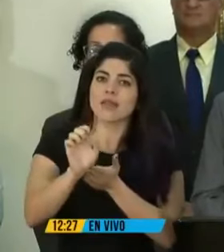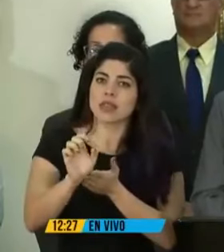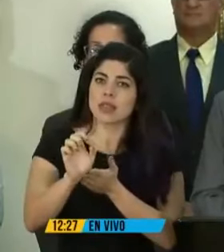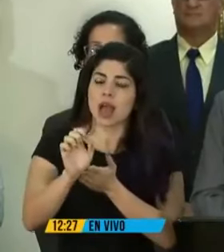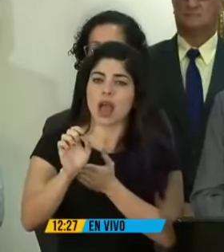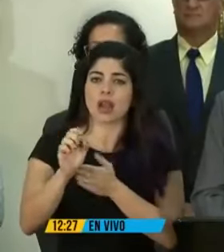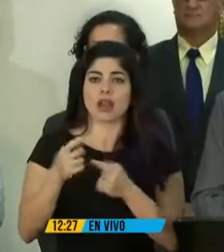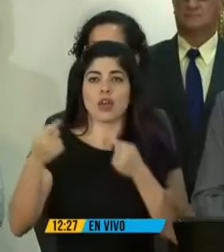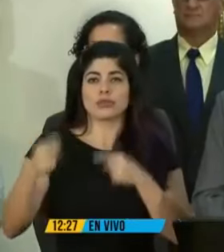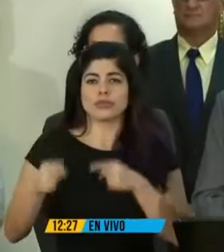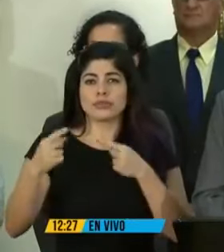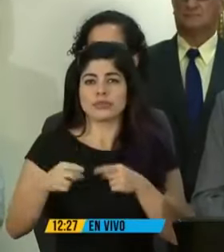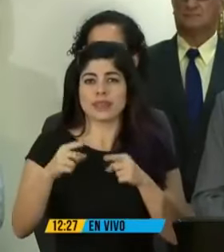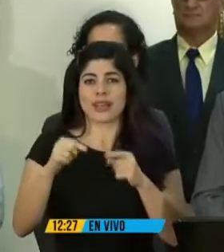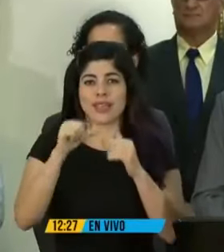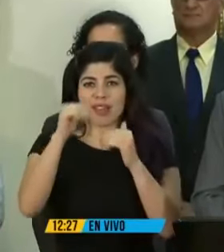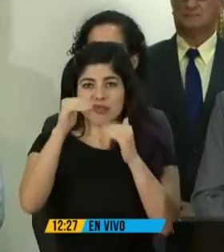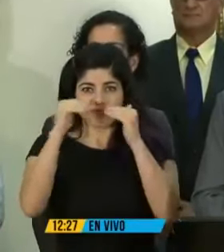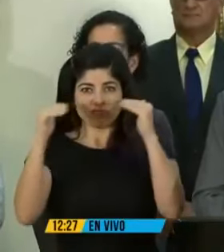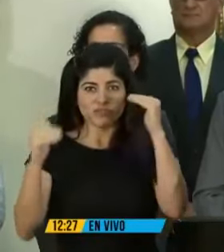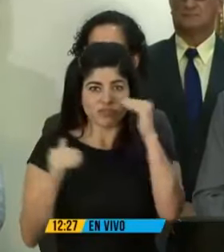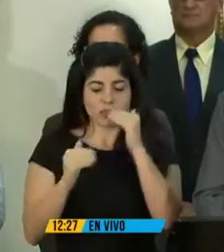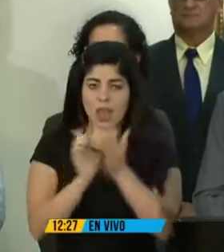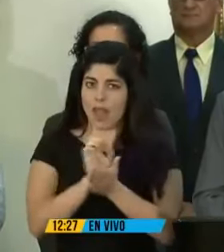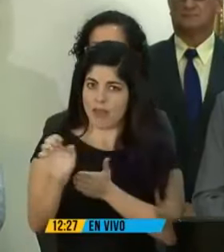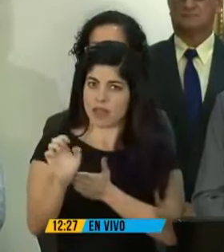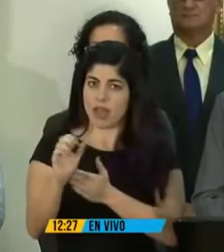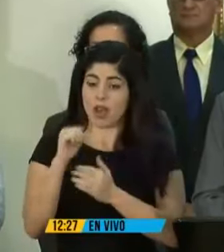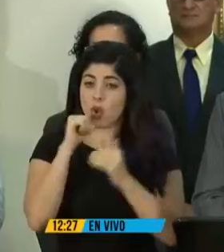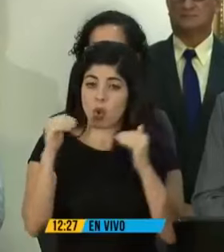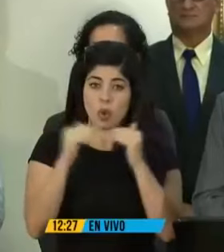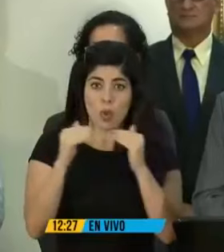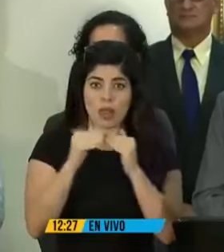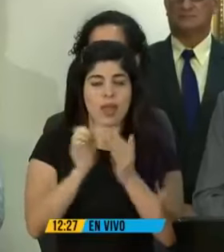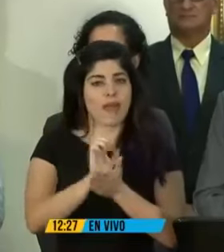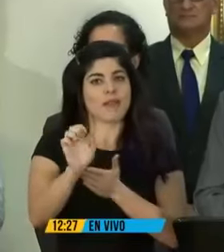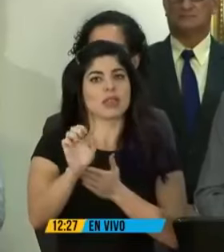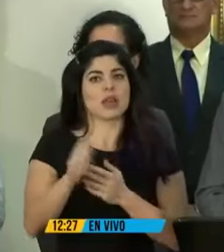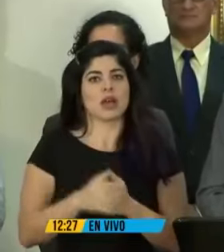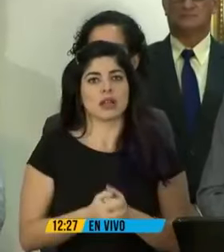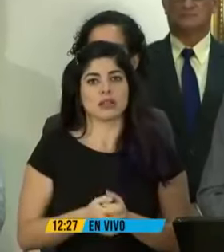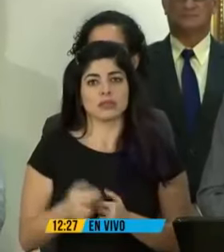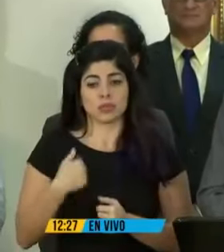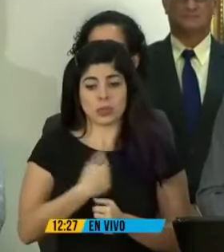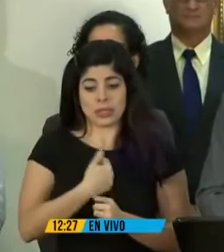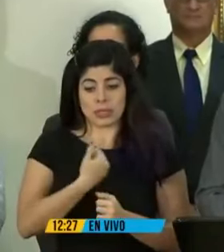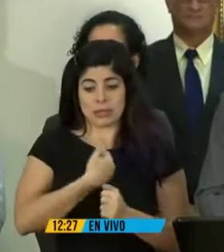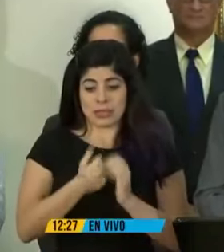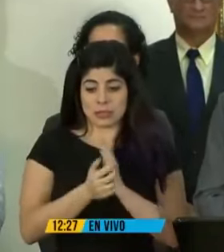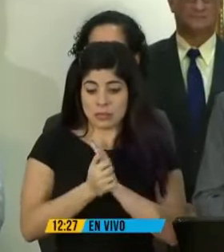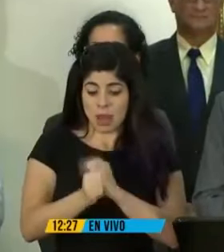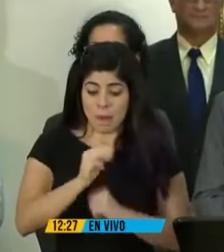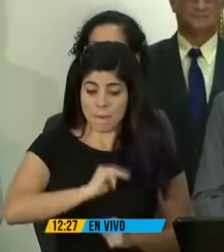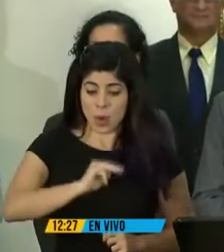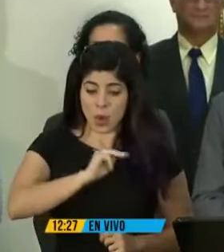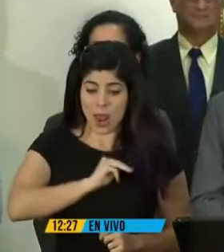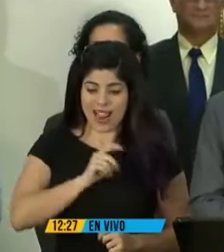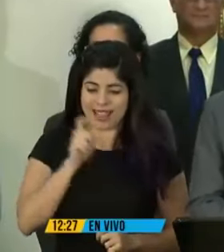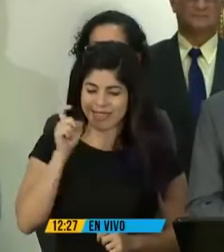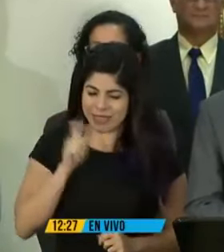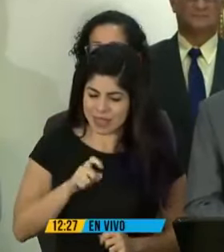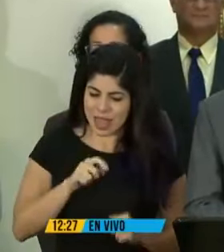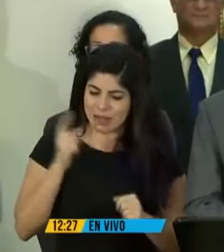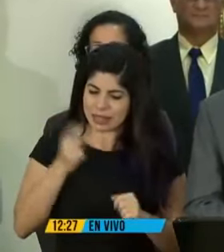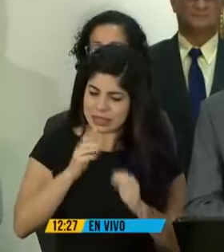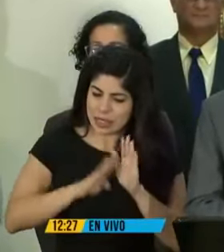atenuar los efectos de la desigualdad y de la inequidad. Nuestra capacidad moral debe estar en